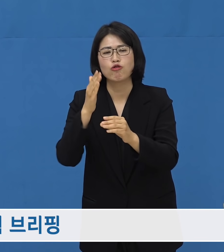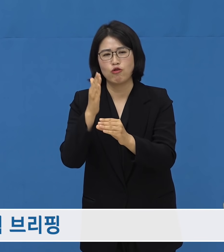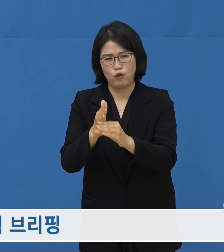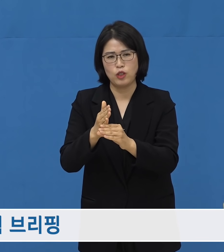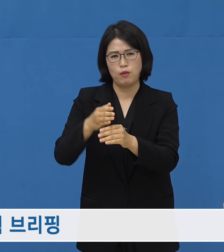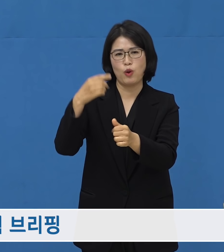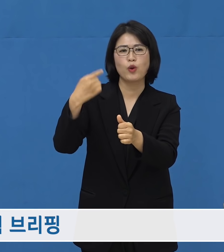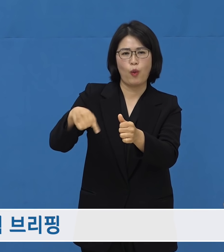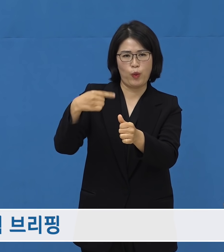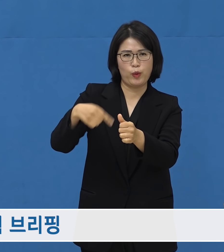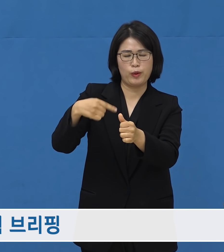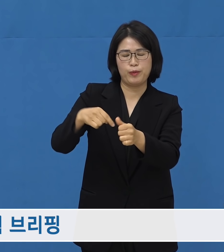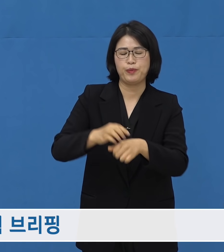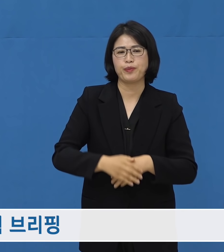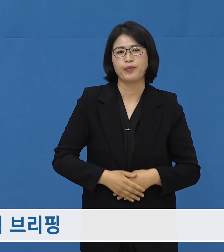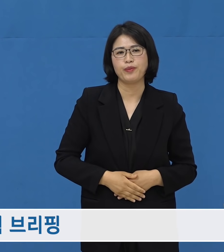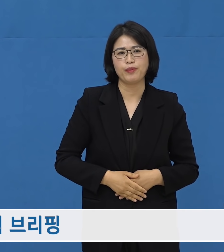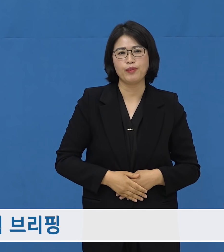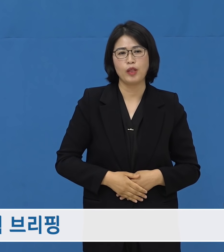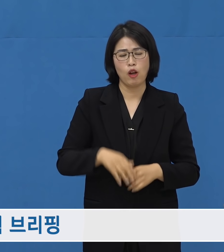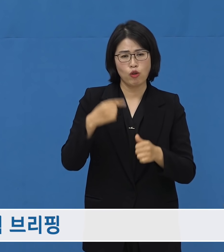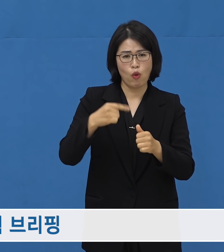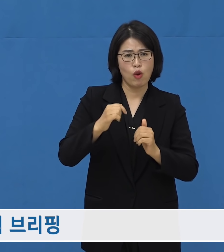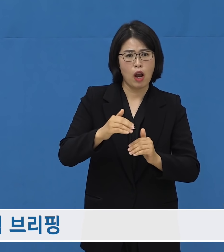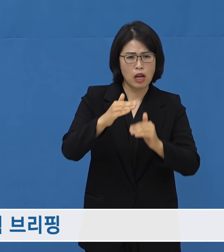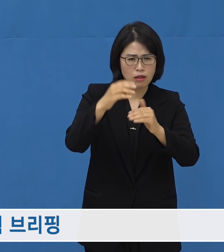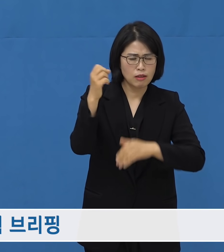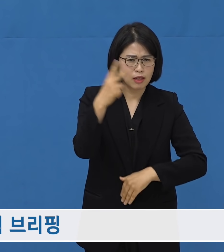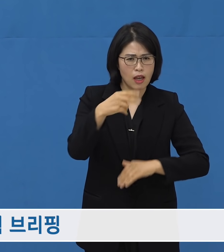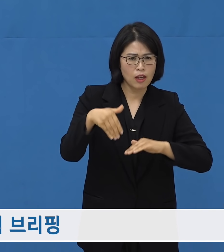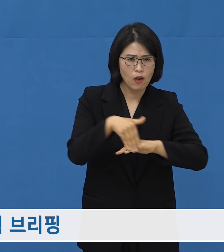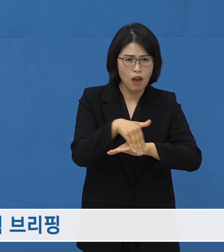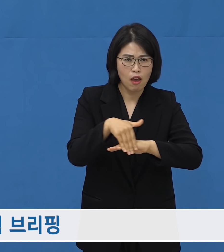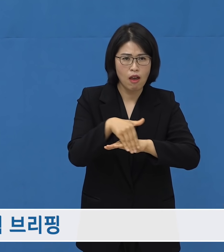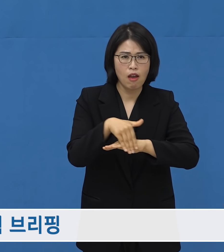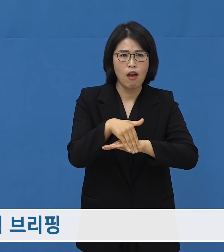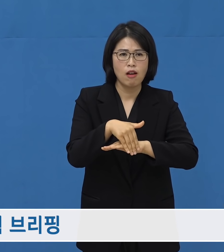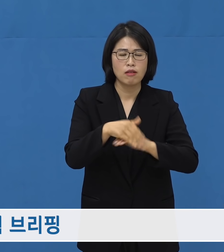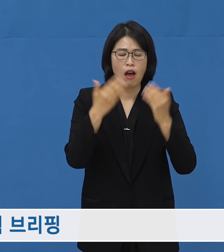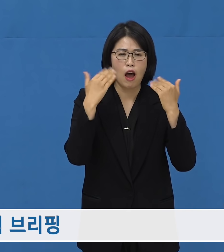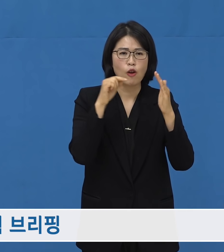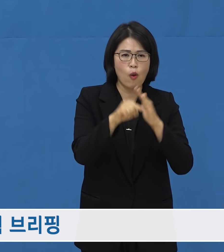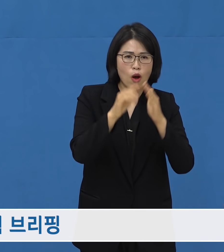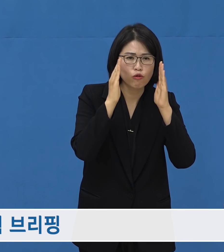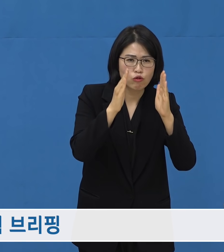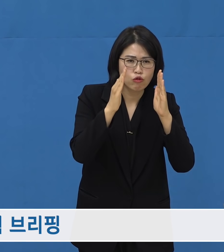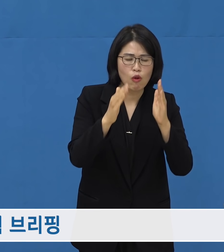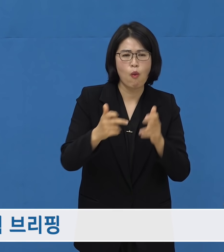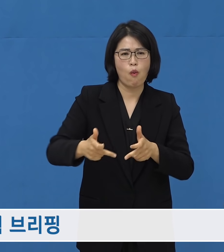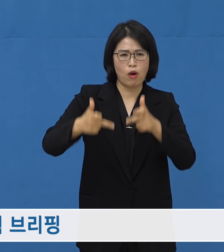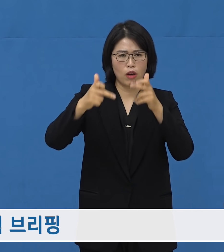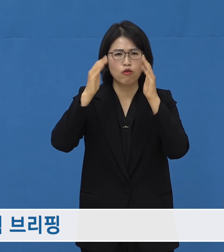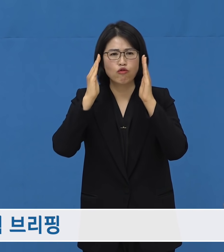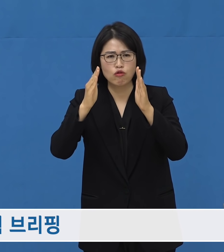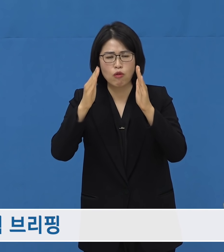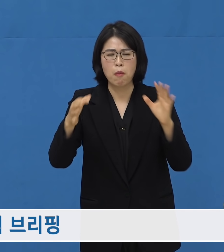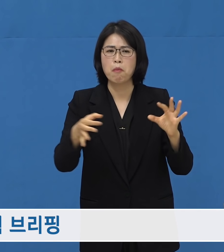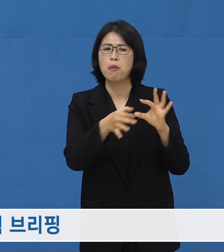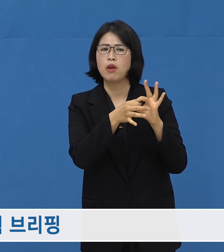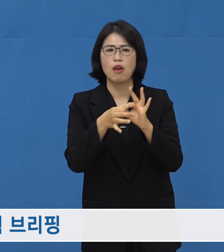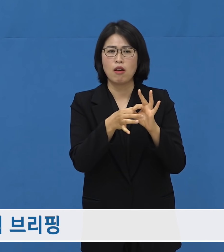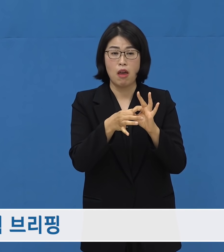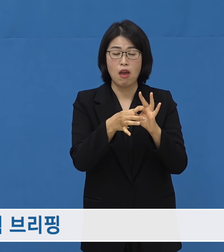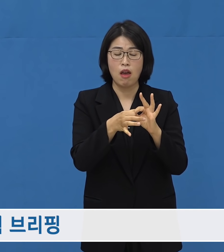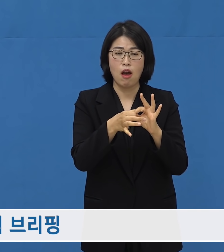수업을 진행하겠습니다. 교육과정 재구성을 통해 등교 수업과 원격 수업의 연계를